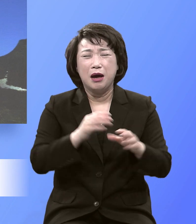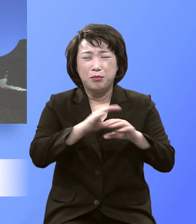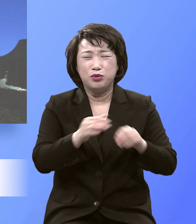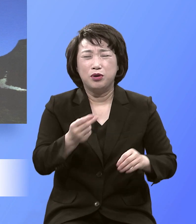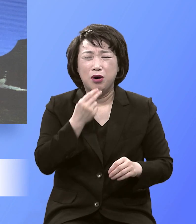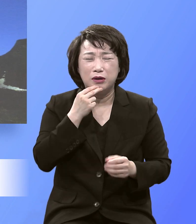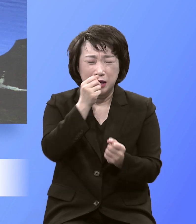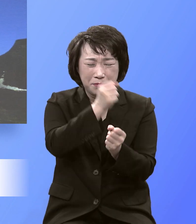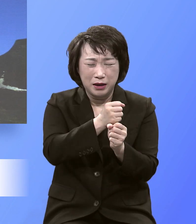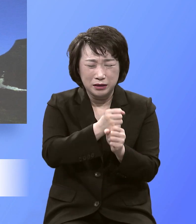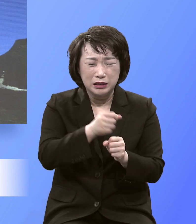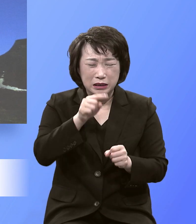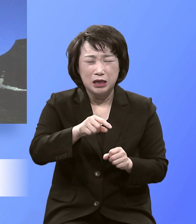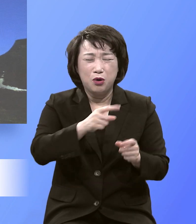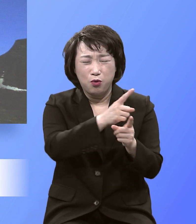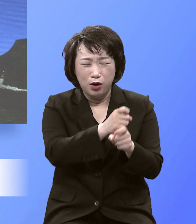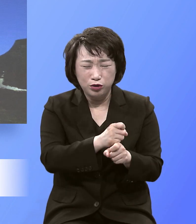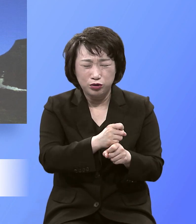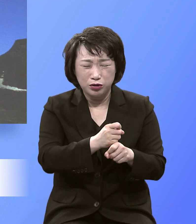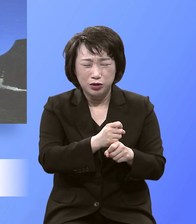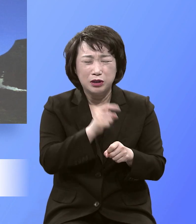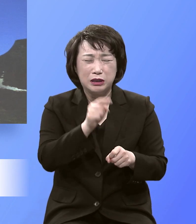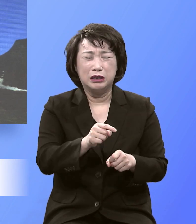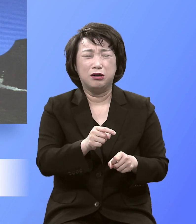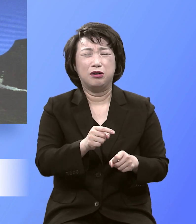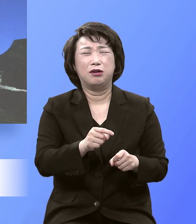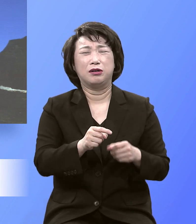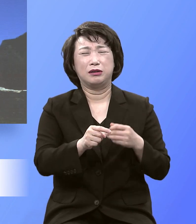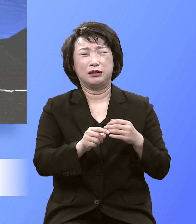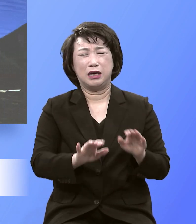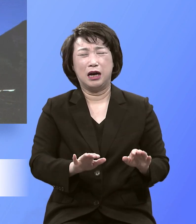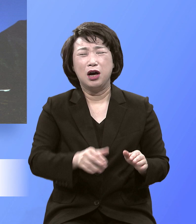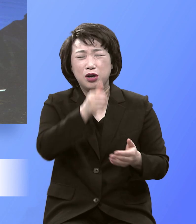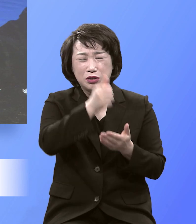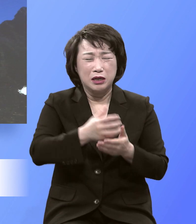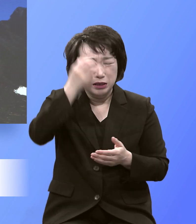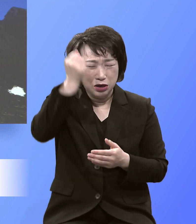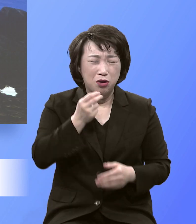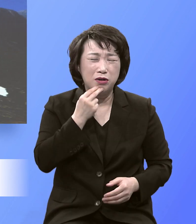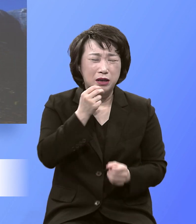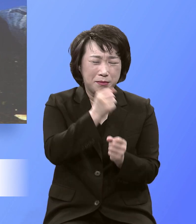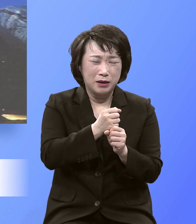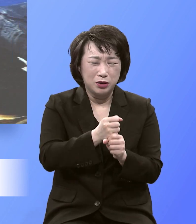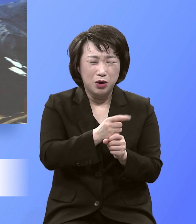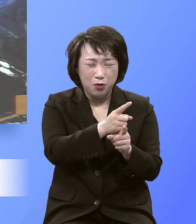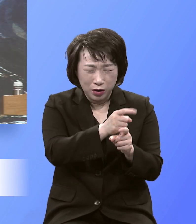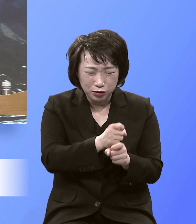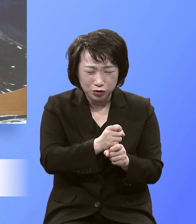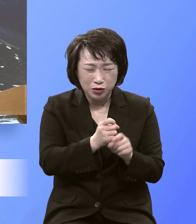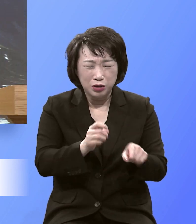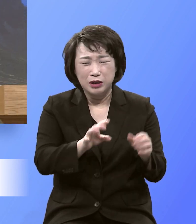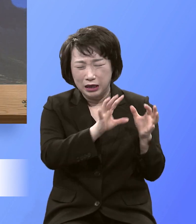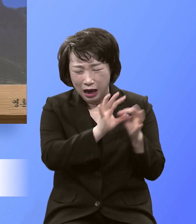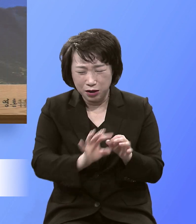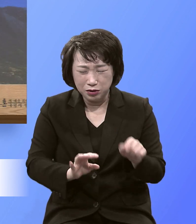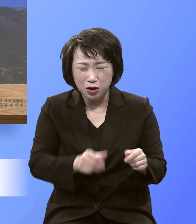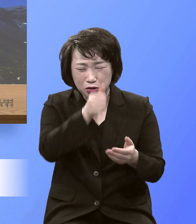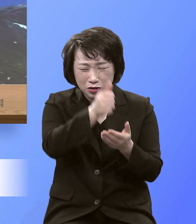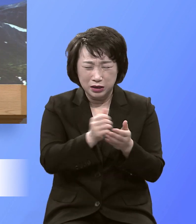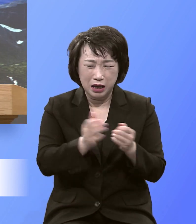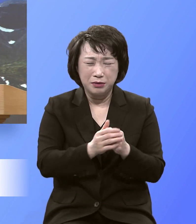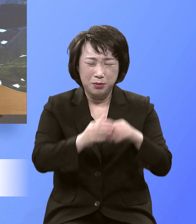풀지 못하게 만드는 이 원수 같은 원수, 죄를 기억하지 못하게 만들어 끝까지 그